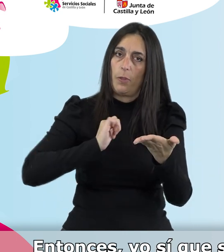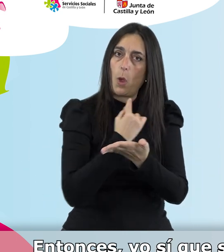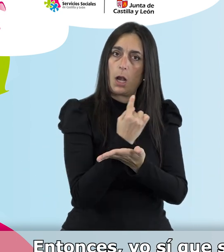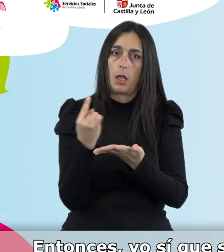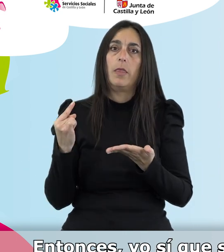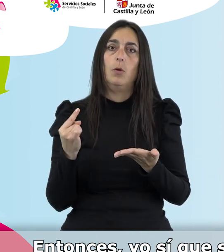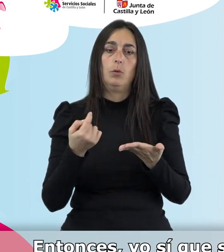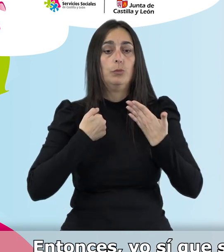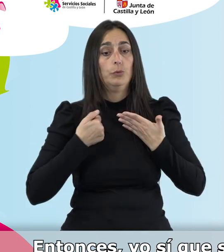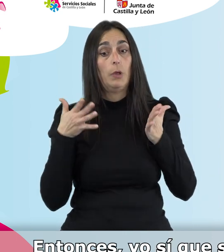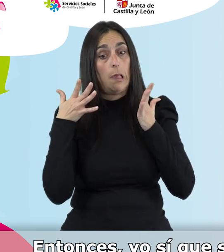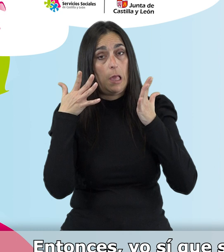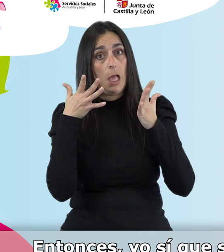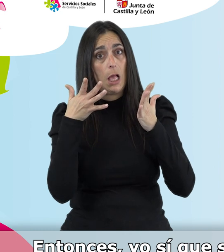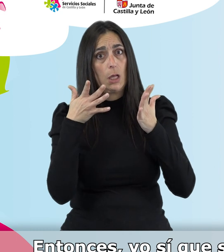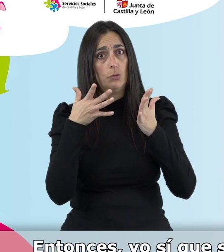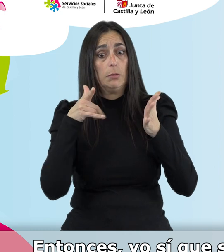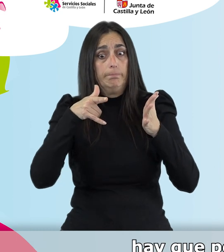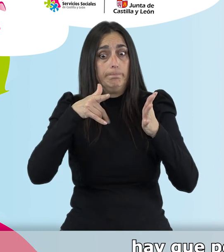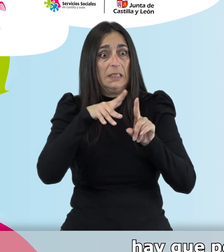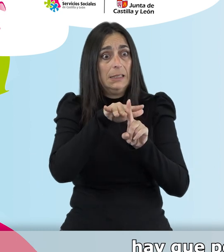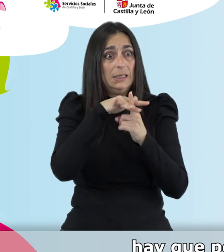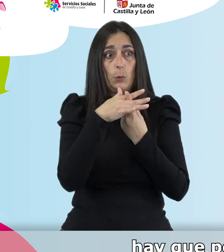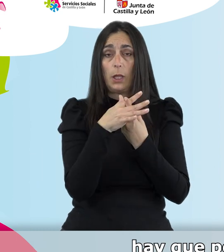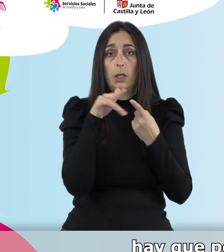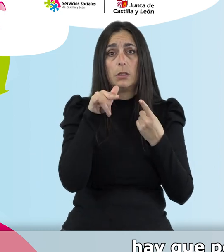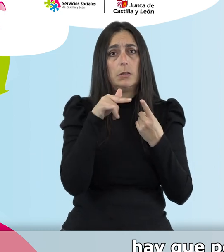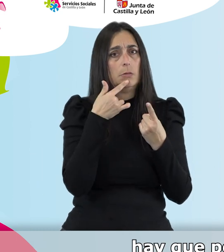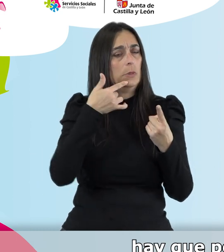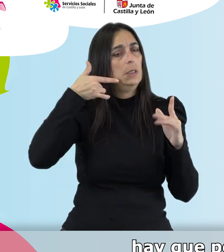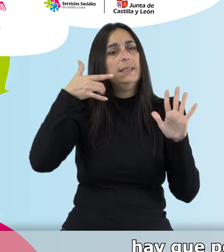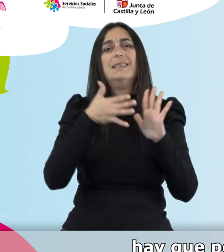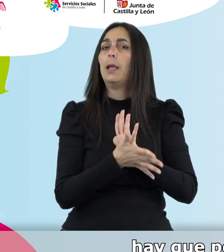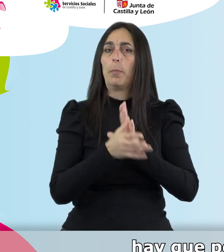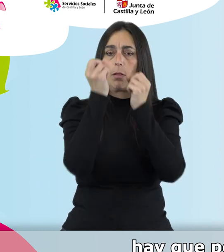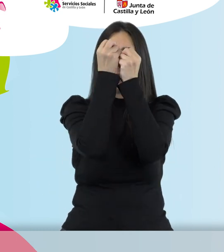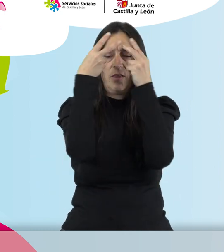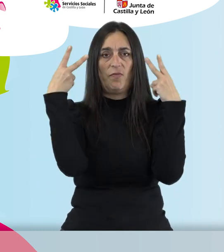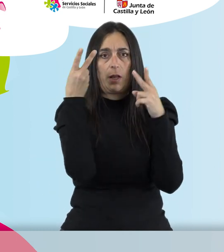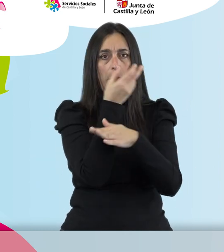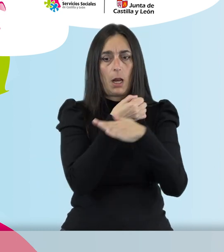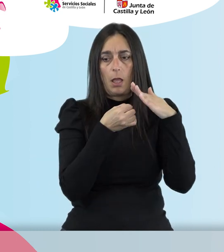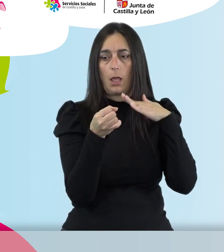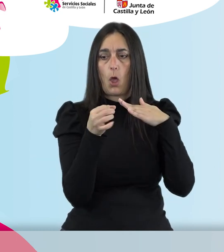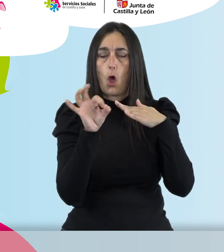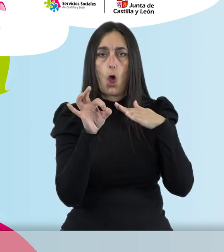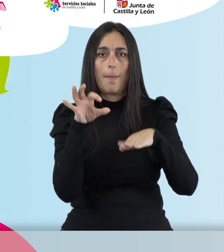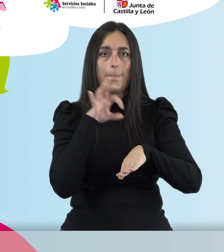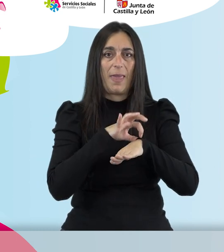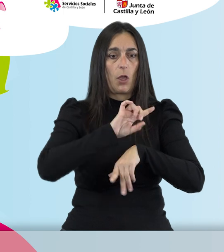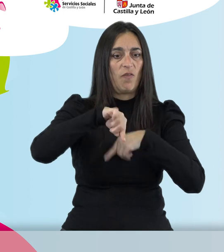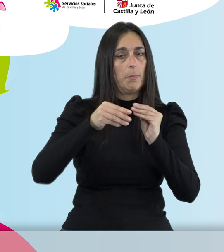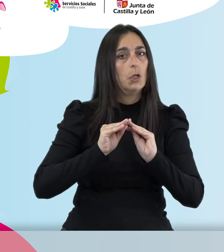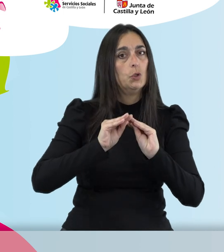yo sí que suelo recomendar que en estas situaciones hay que ponerse en manos de su enfermera y del médico de familia